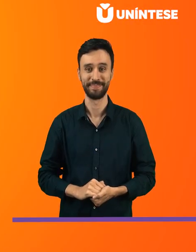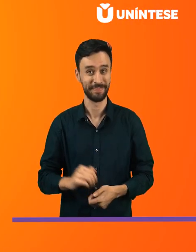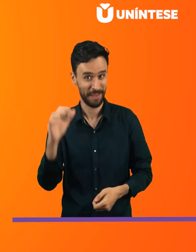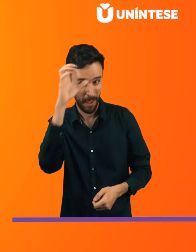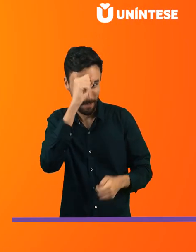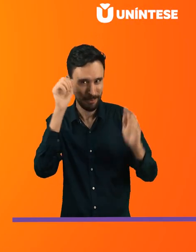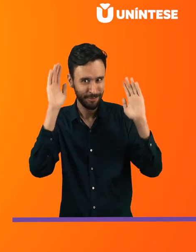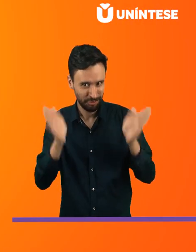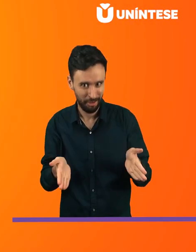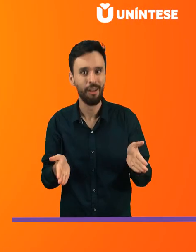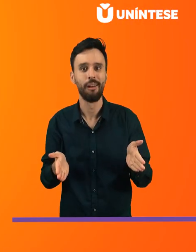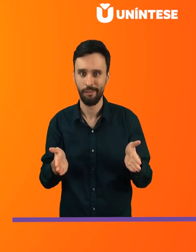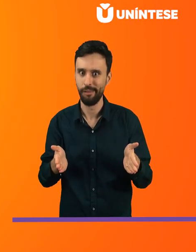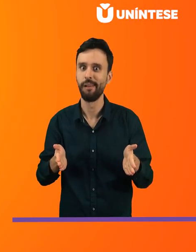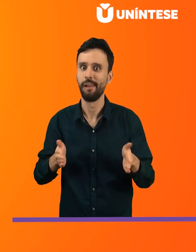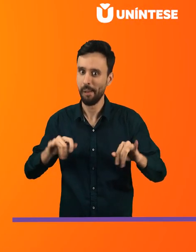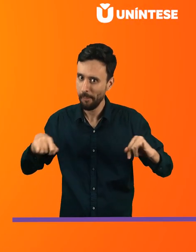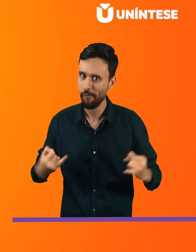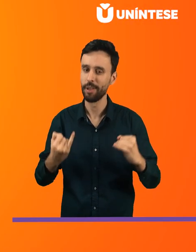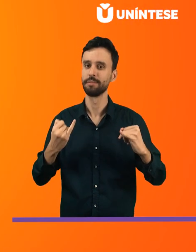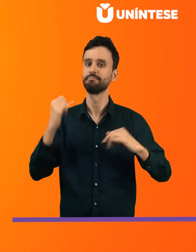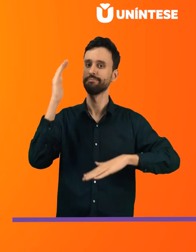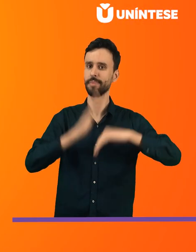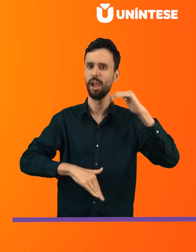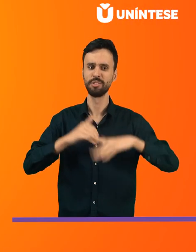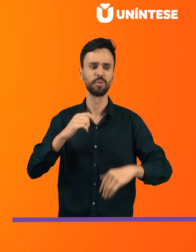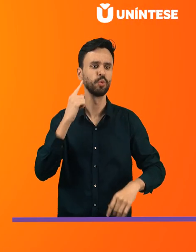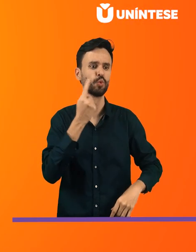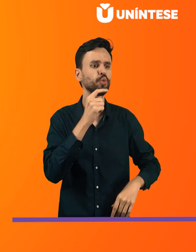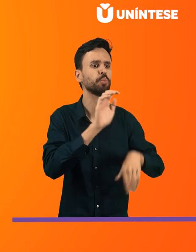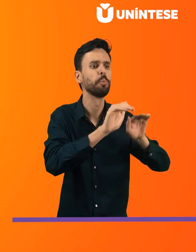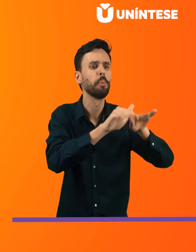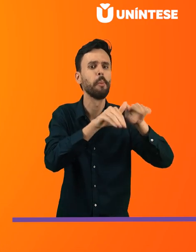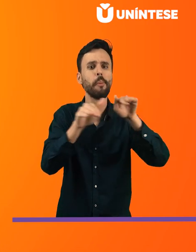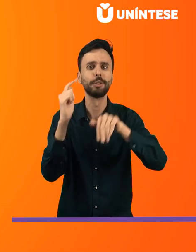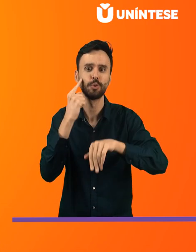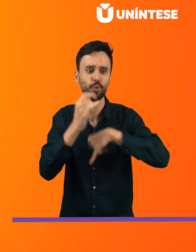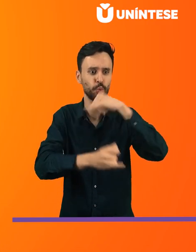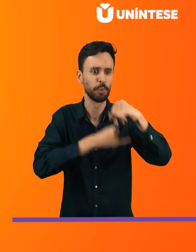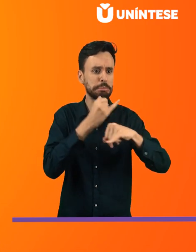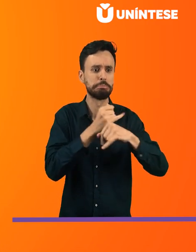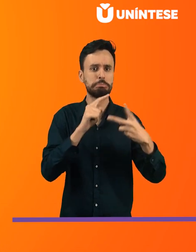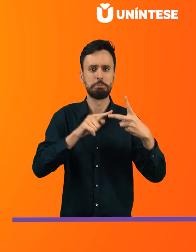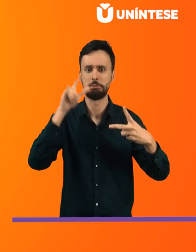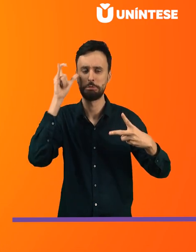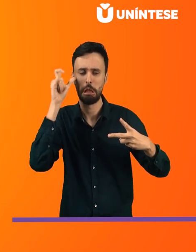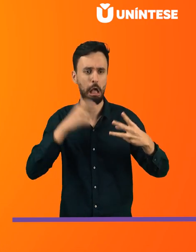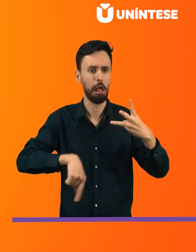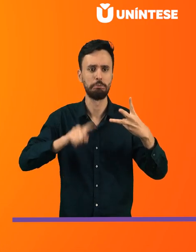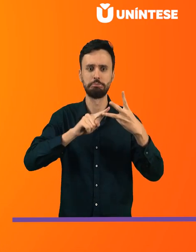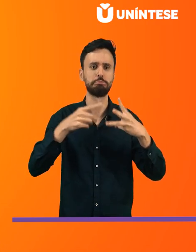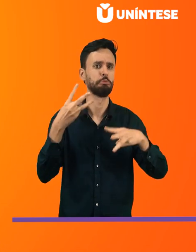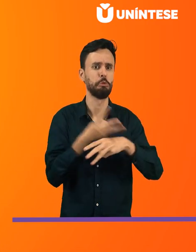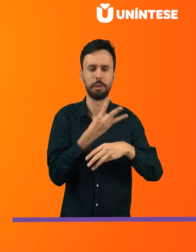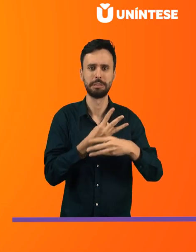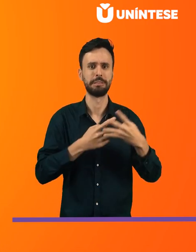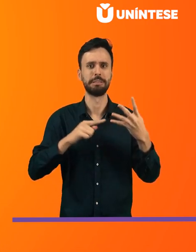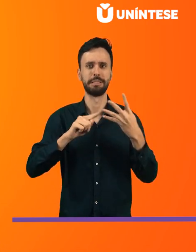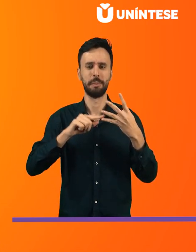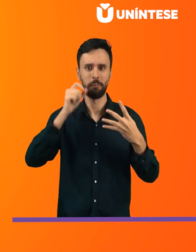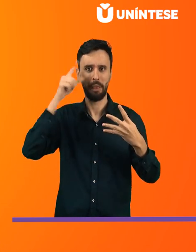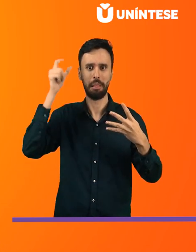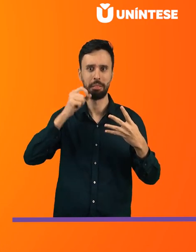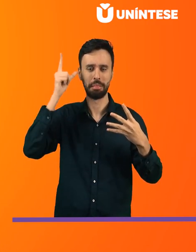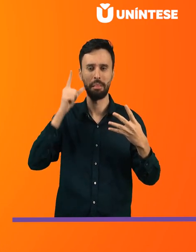Aprendeu? Então, coloque em prática. Já chama um amigo surdo para conversar na internet, pelo Instagram, Facebook, WhatsApp, Telegram.